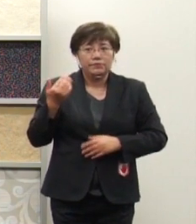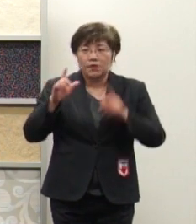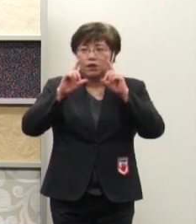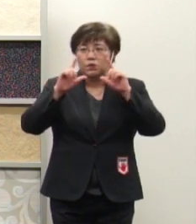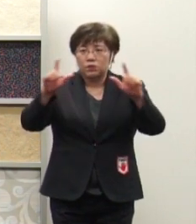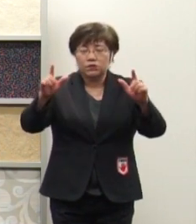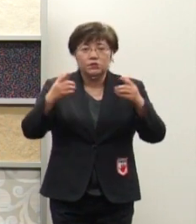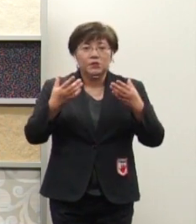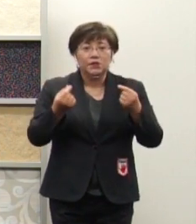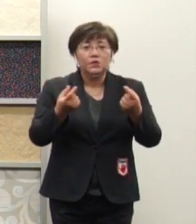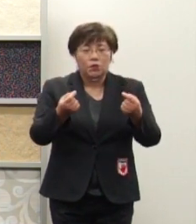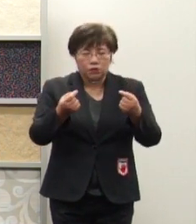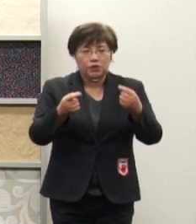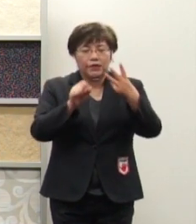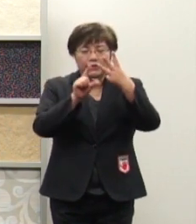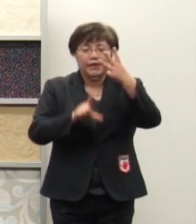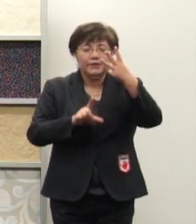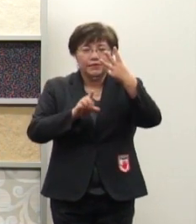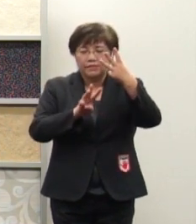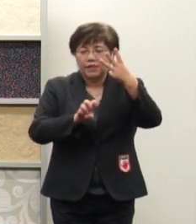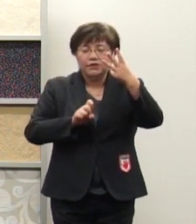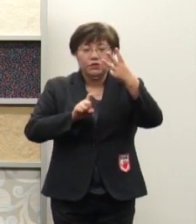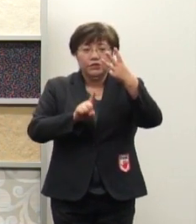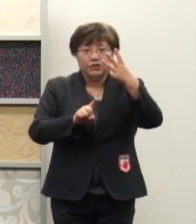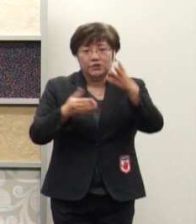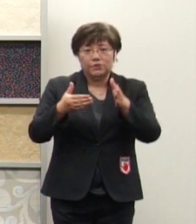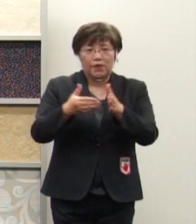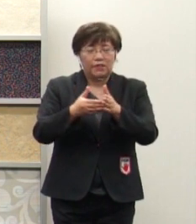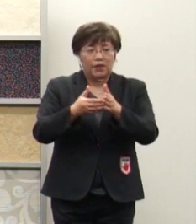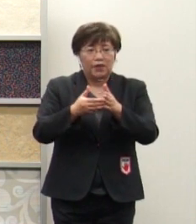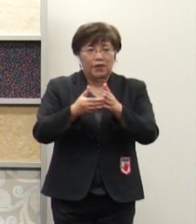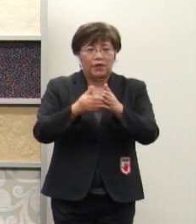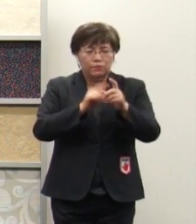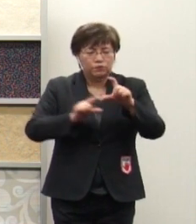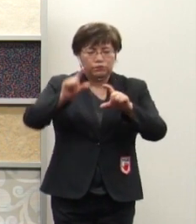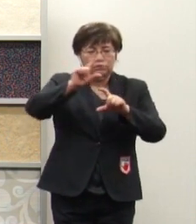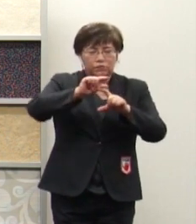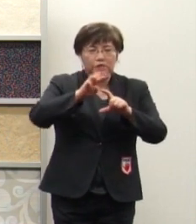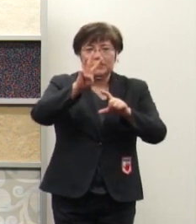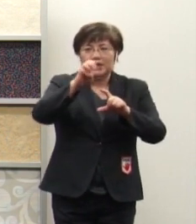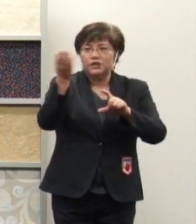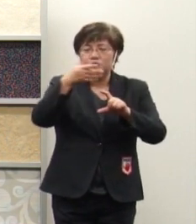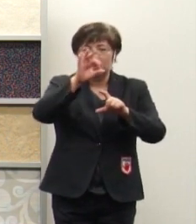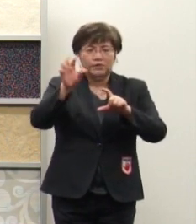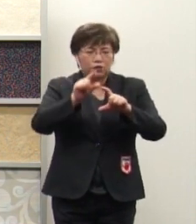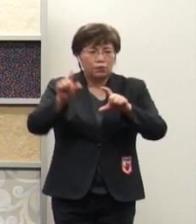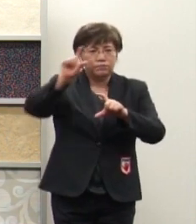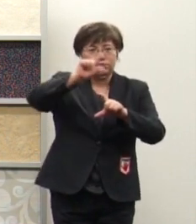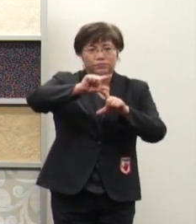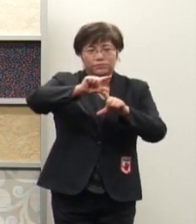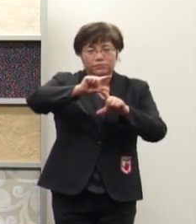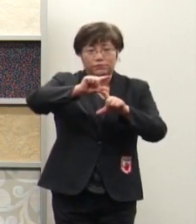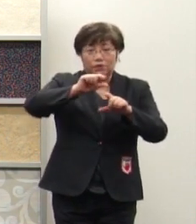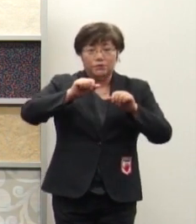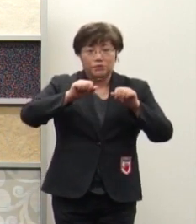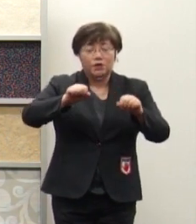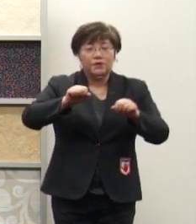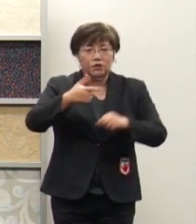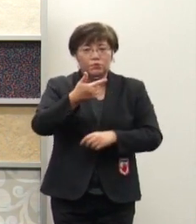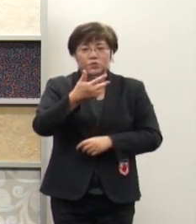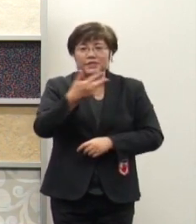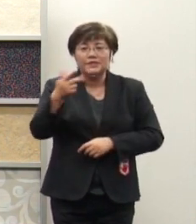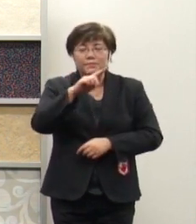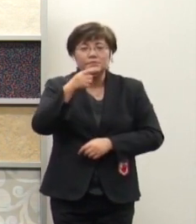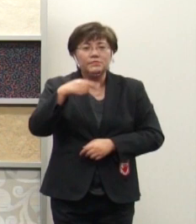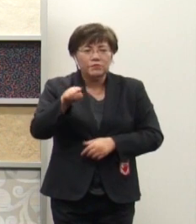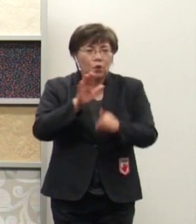たしましたように今月31日までを期限に上乗せ率 30% で実施をしております無人でお